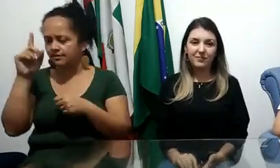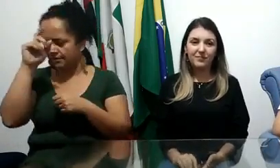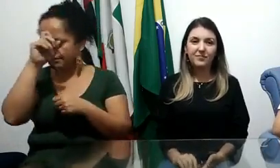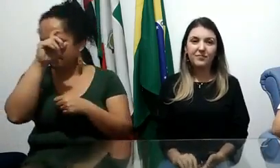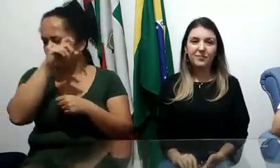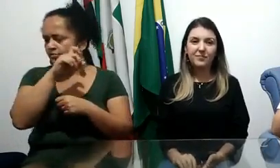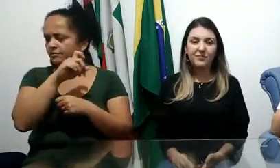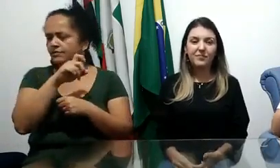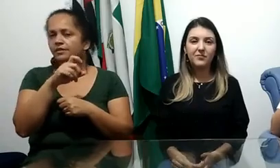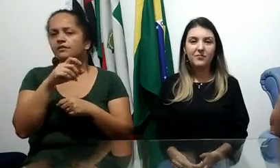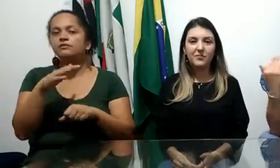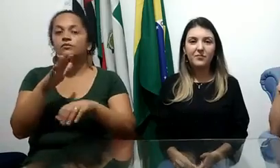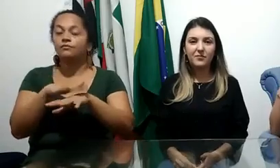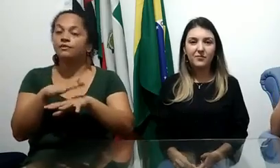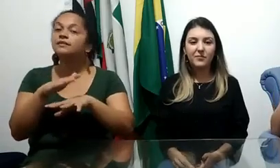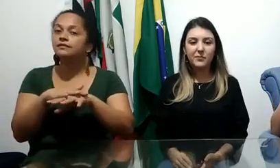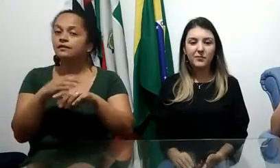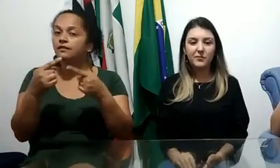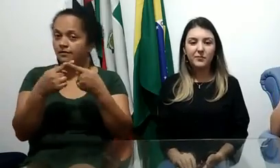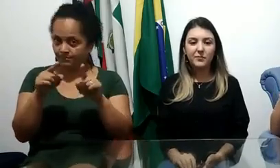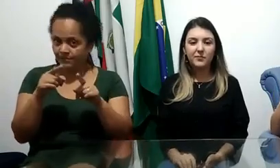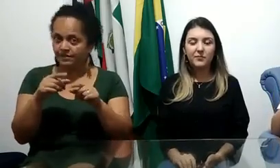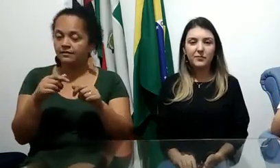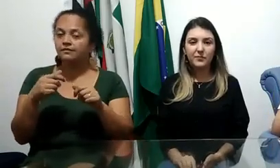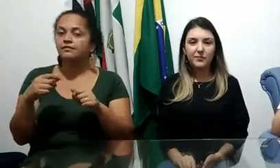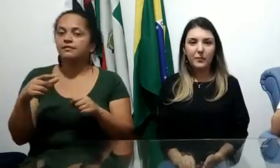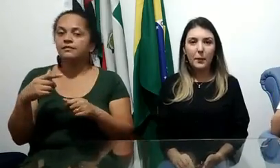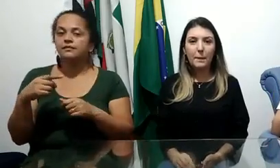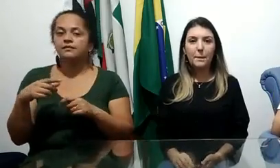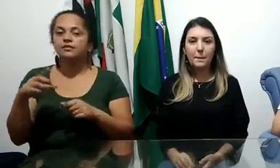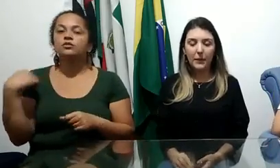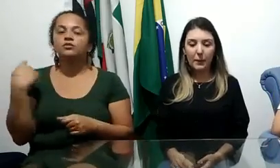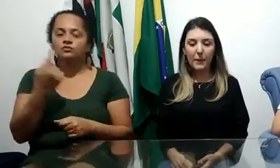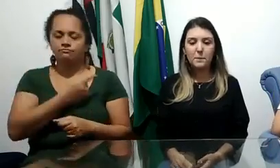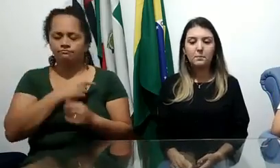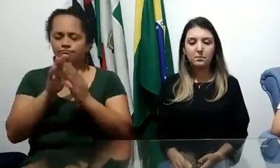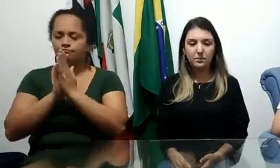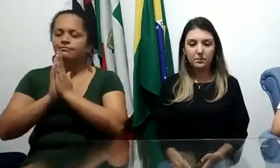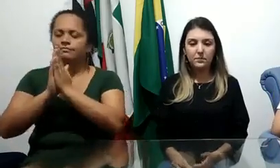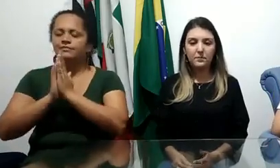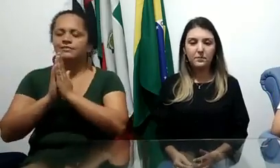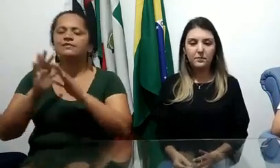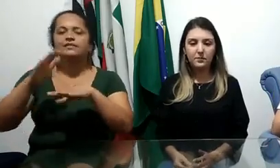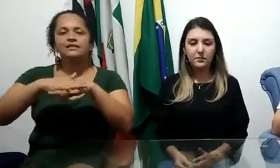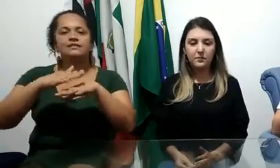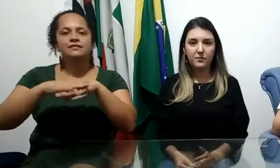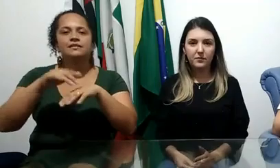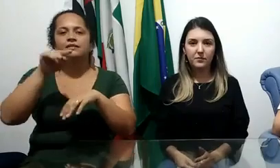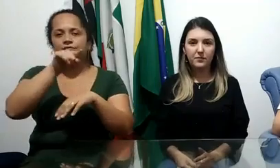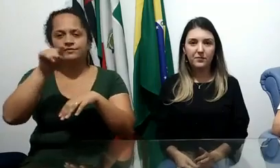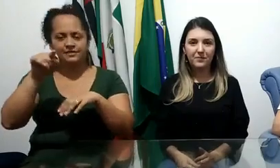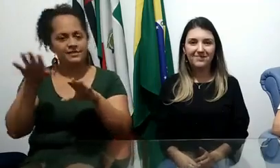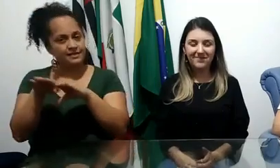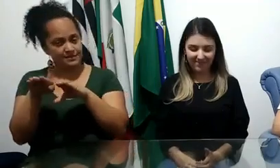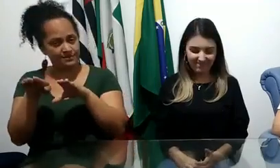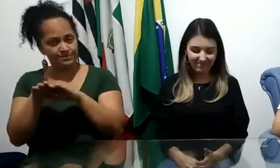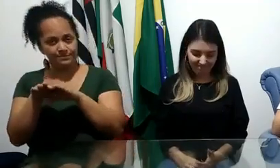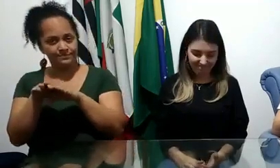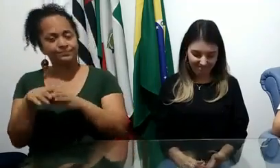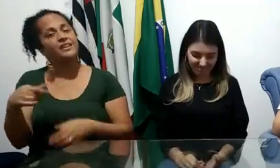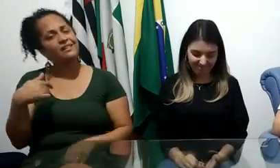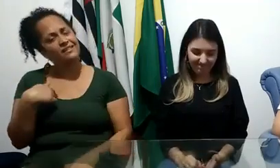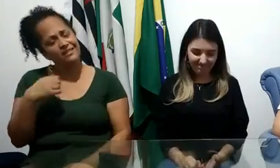ora para que nós consigamos praticar e vocês também. Eu tô com muita saudade